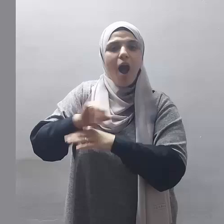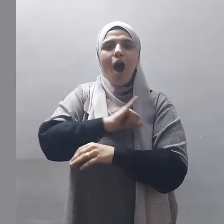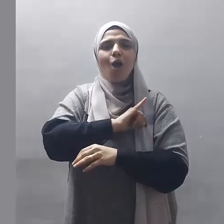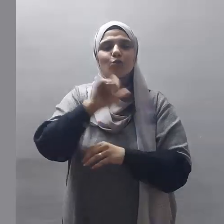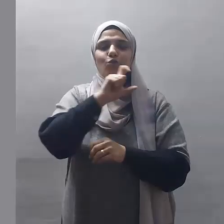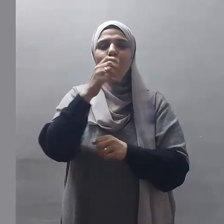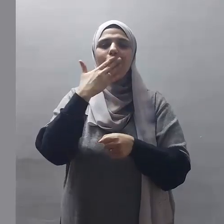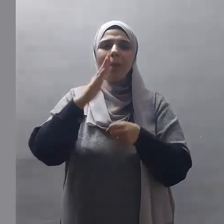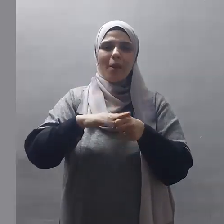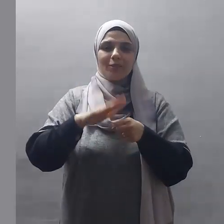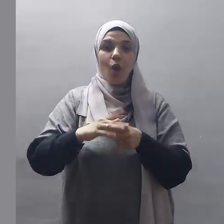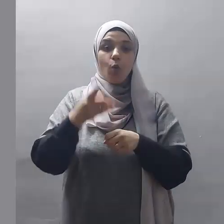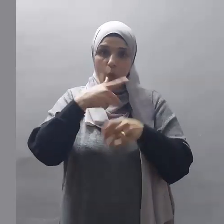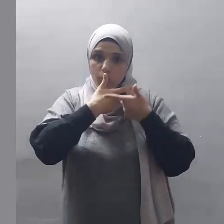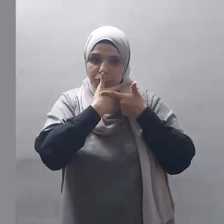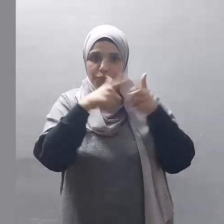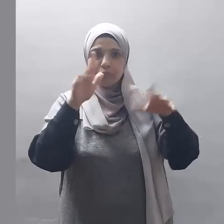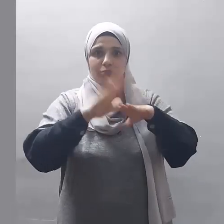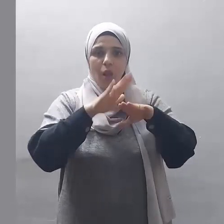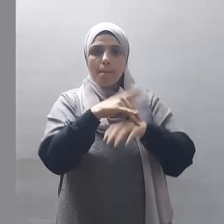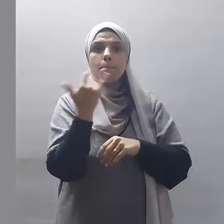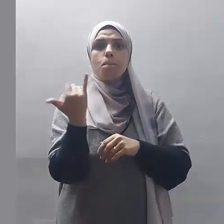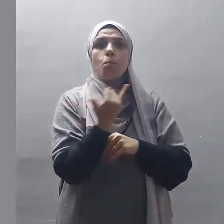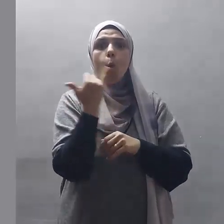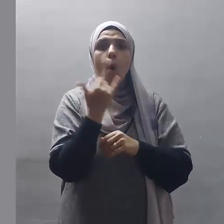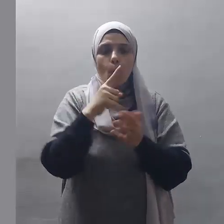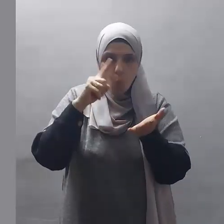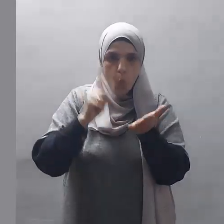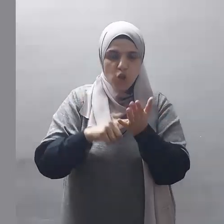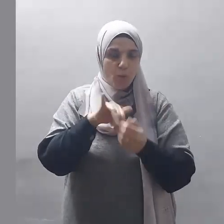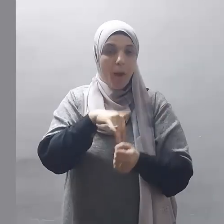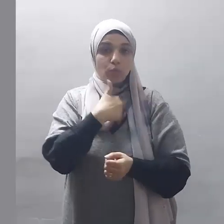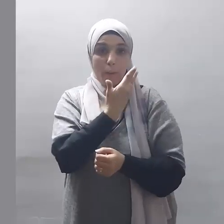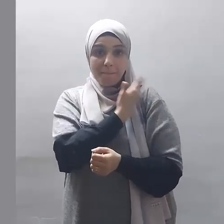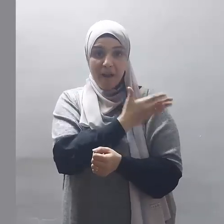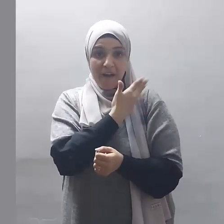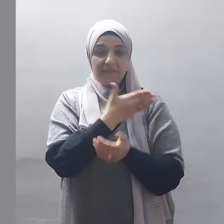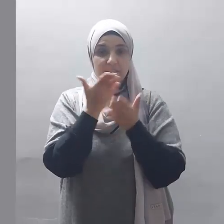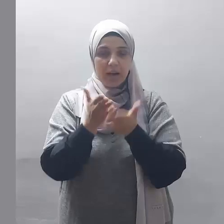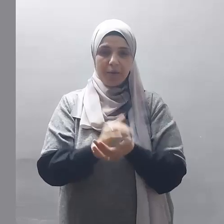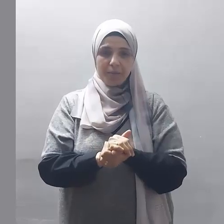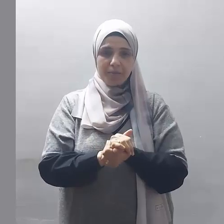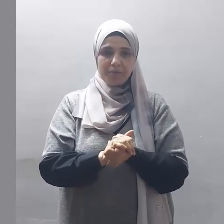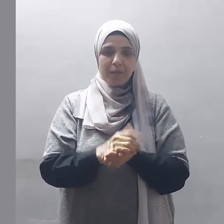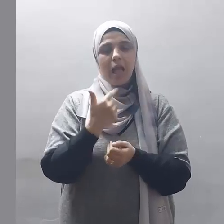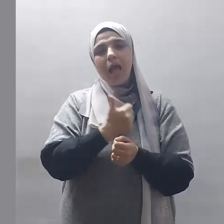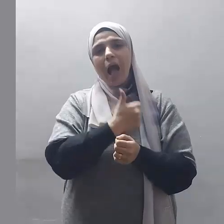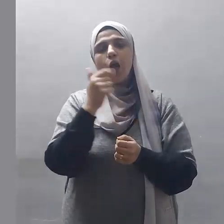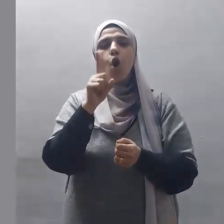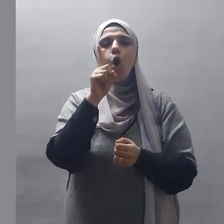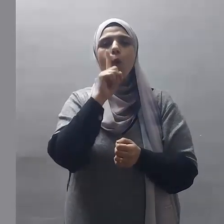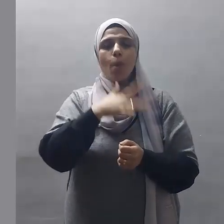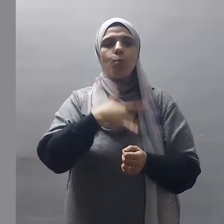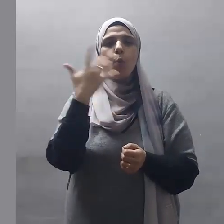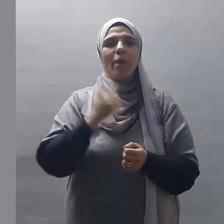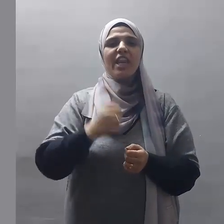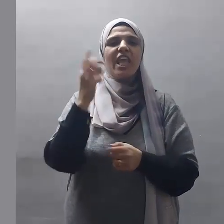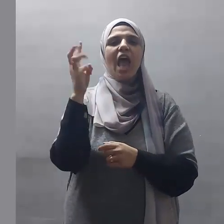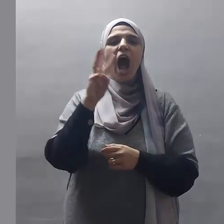واخبرنا انه من اهم موجبات المغفره فعن ام المؤمنين عائشه رضي الله عنها